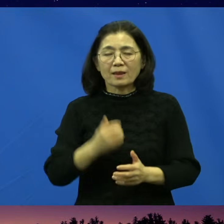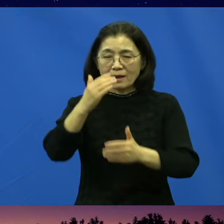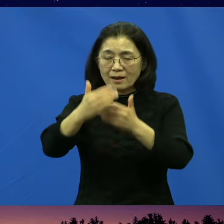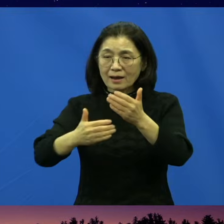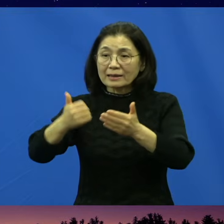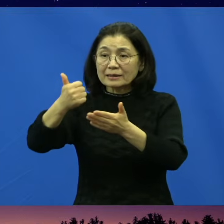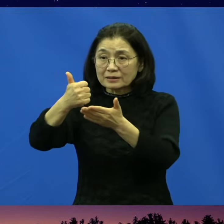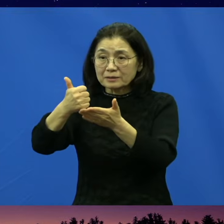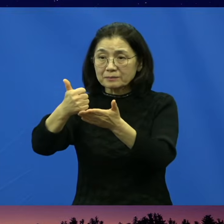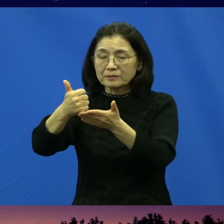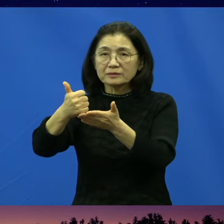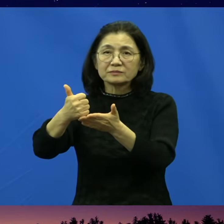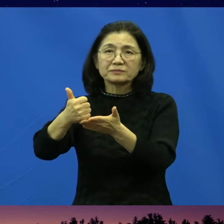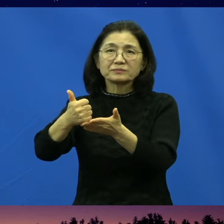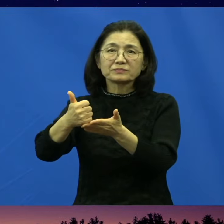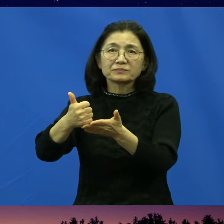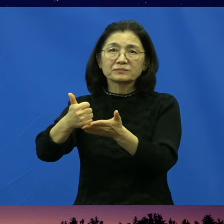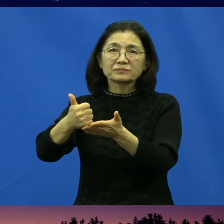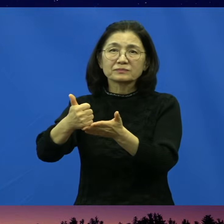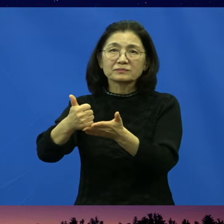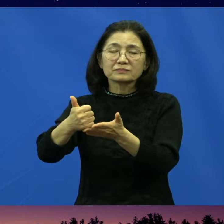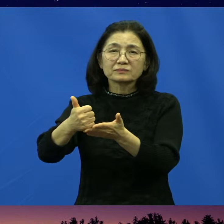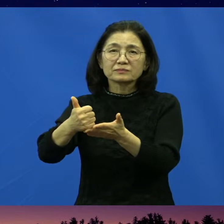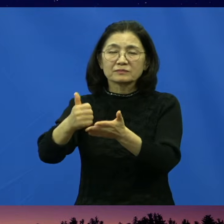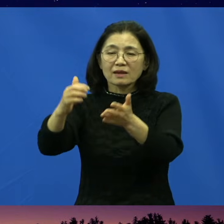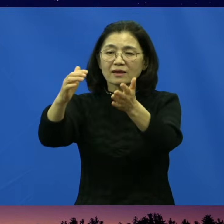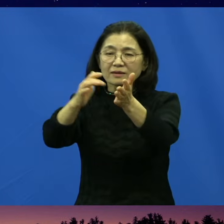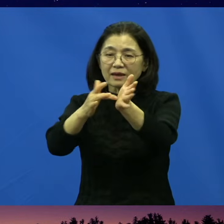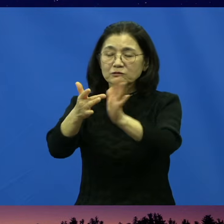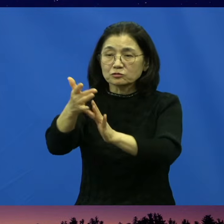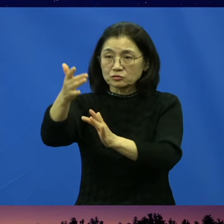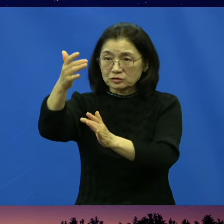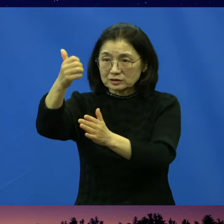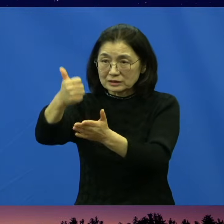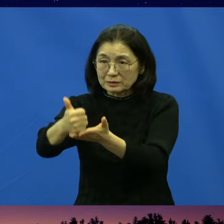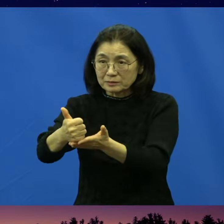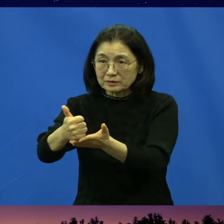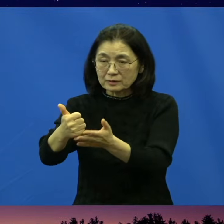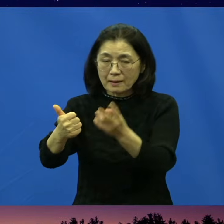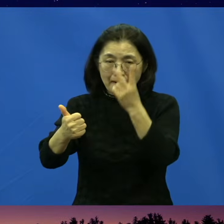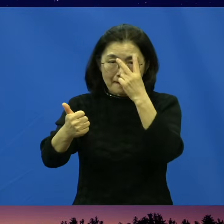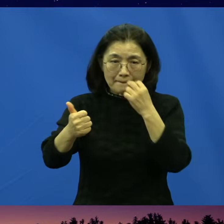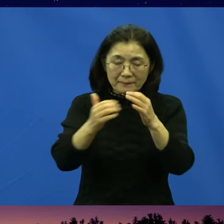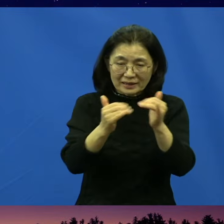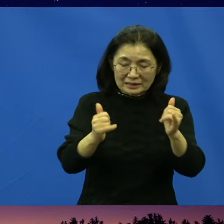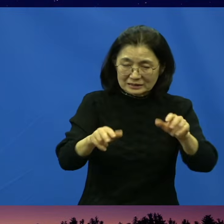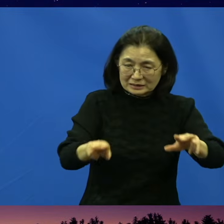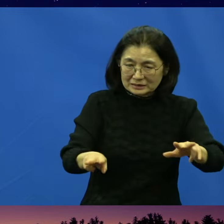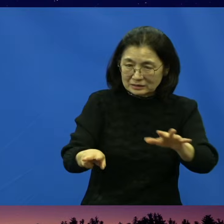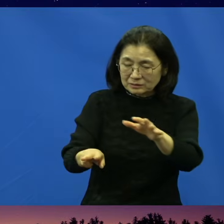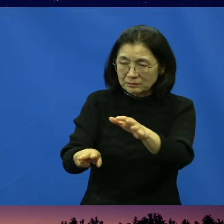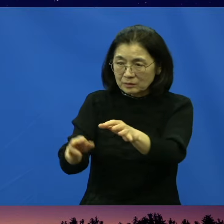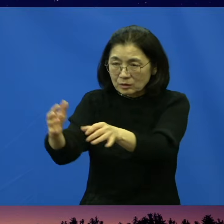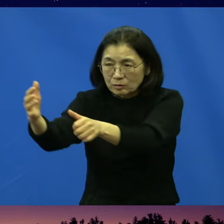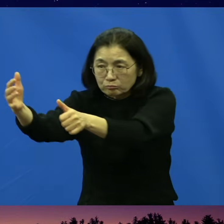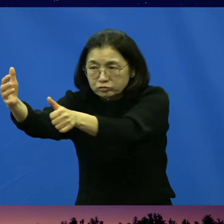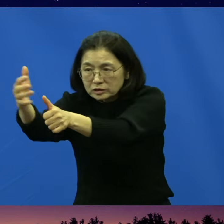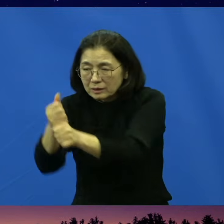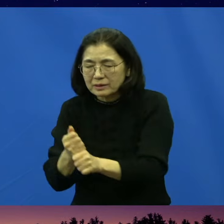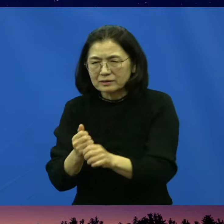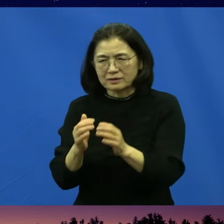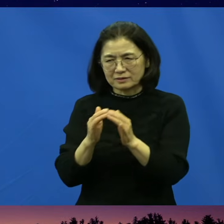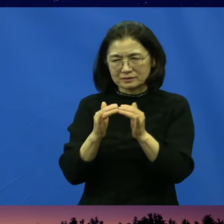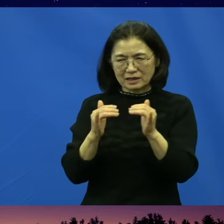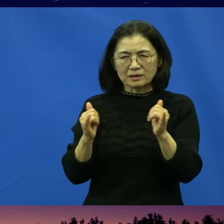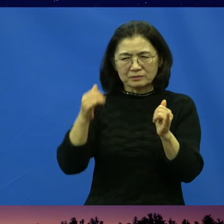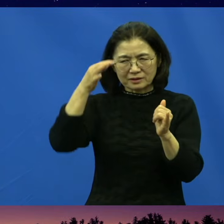그분은 지금 내가 놓쳐서는 안 될 분이라는 것이죠. 지금 지나가시면 이제